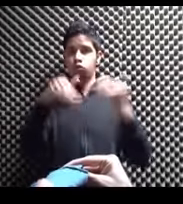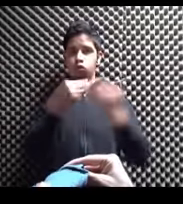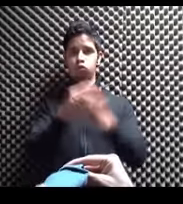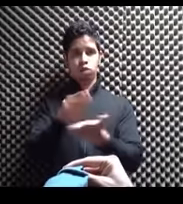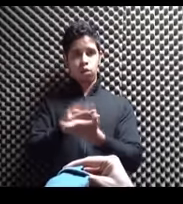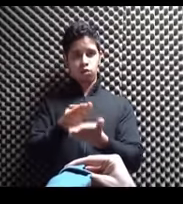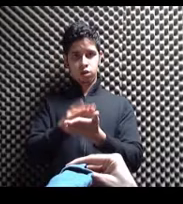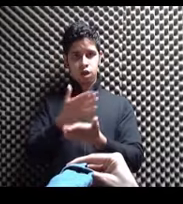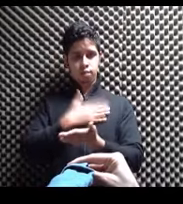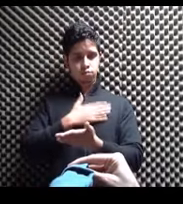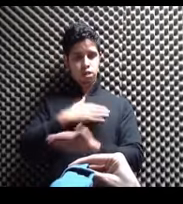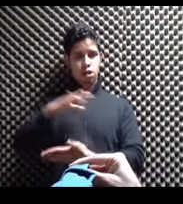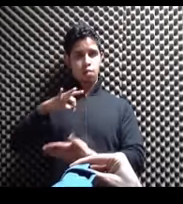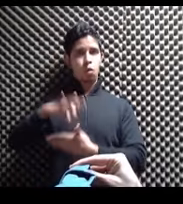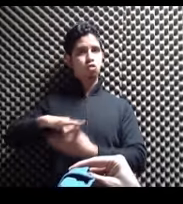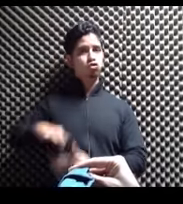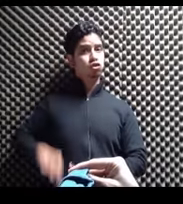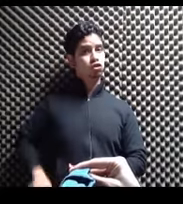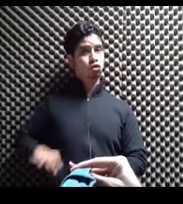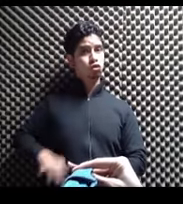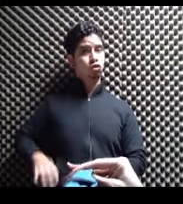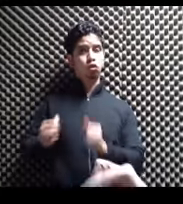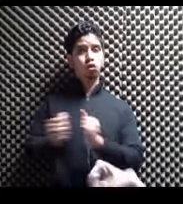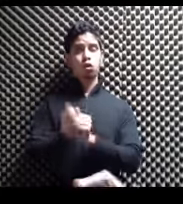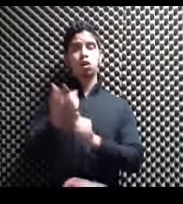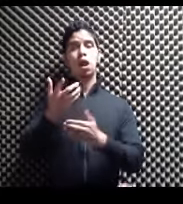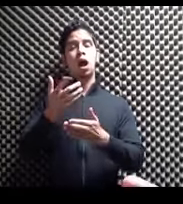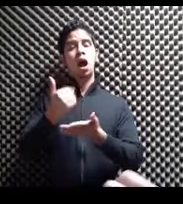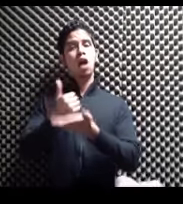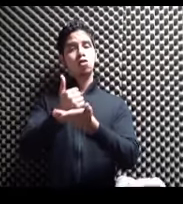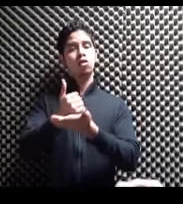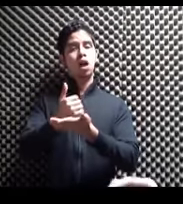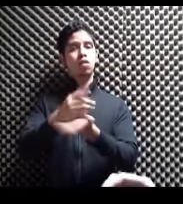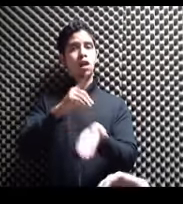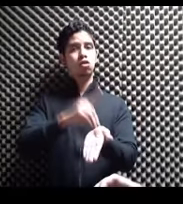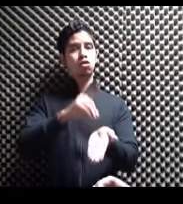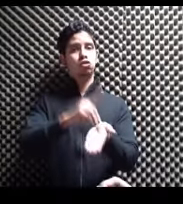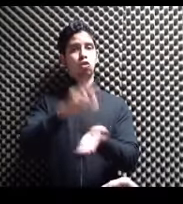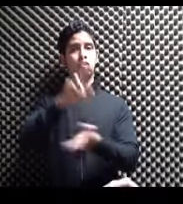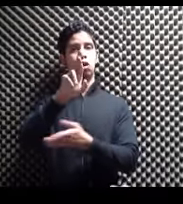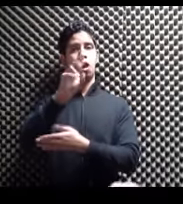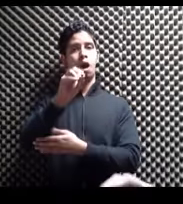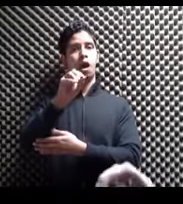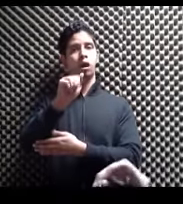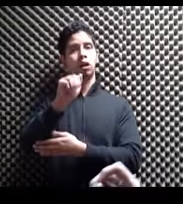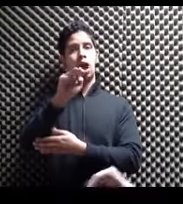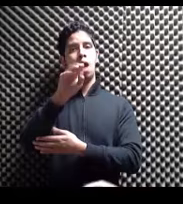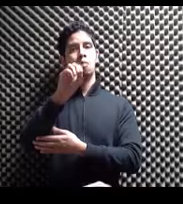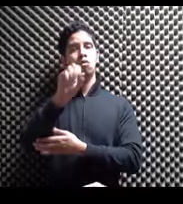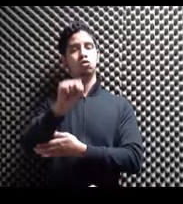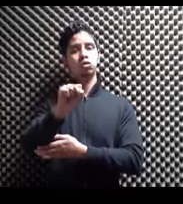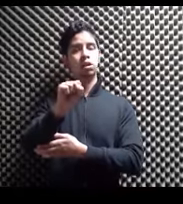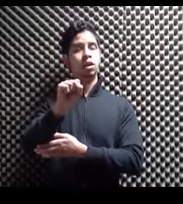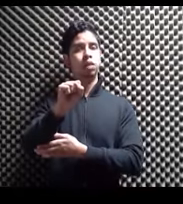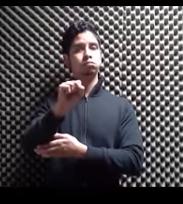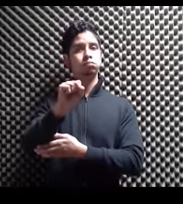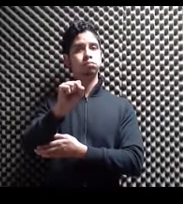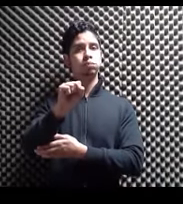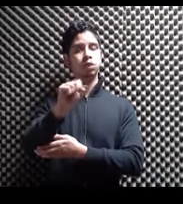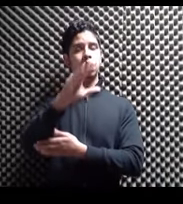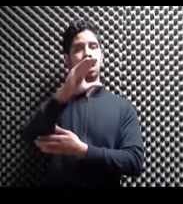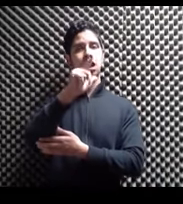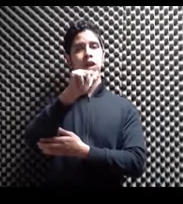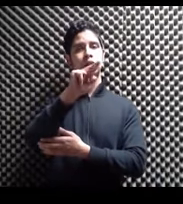Con la ayuda del doctor Ramos, de la clínica de Diego, y Ivania, que son las dos personas que